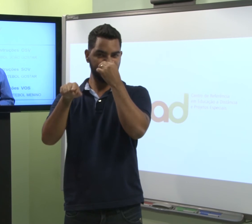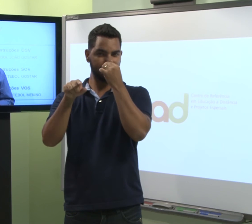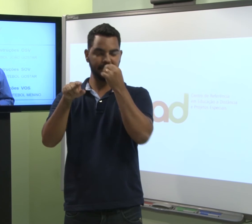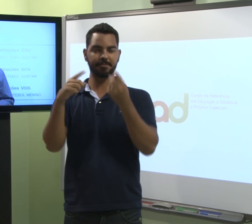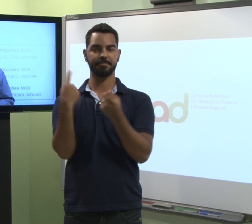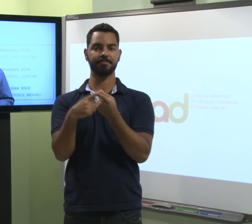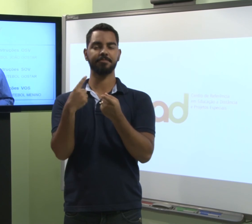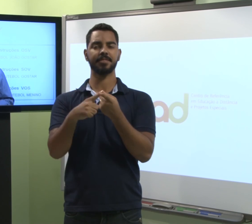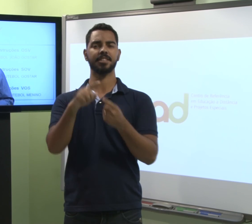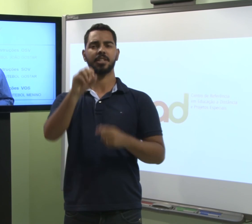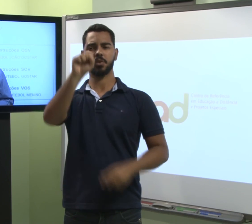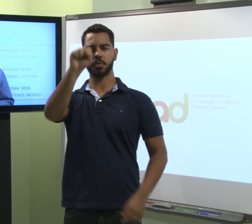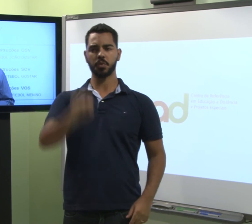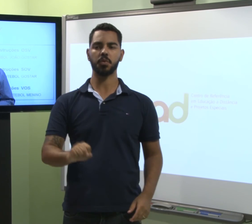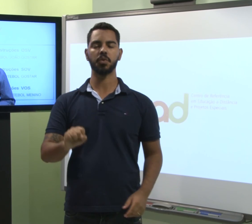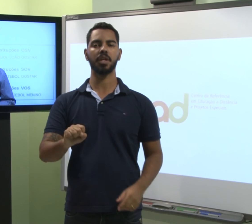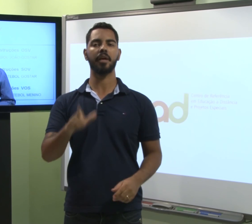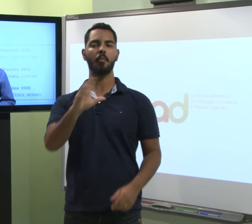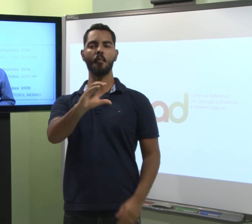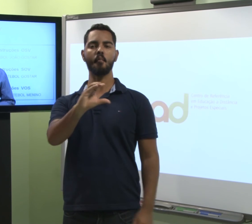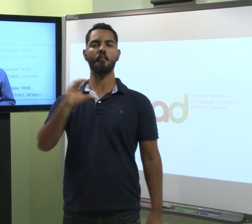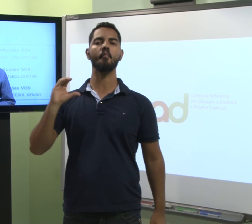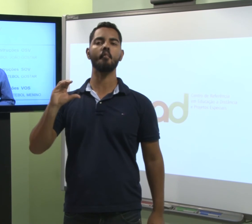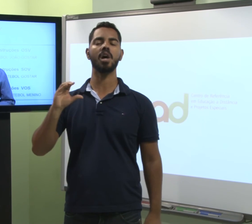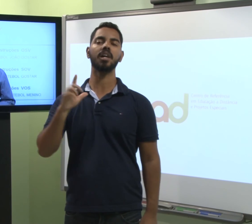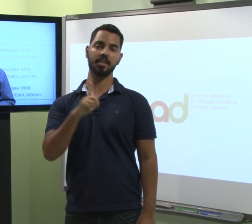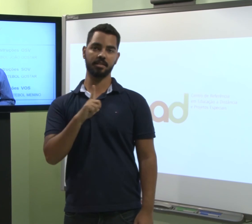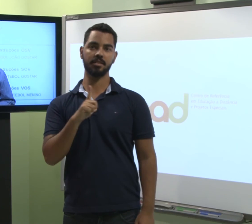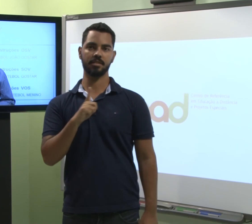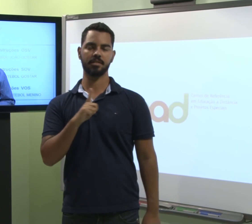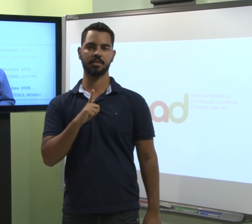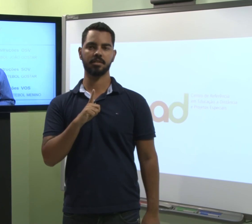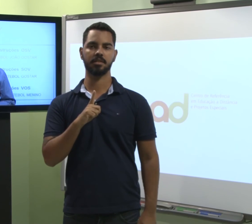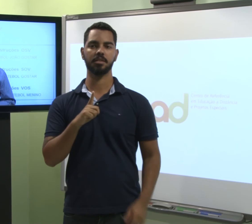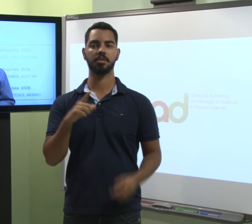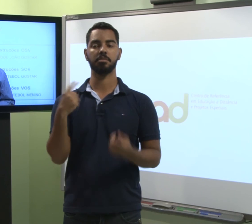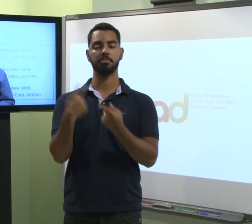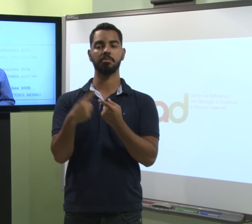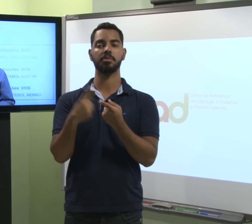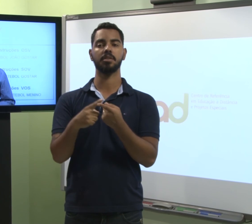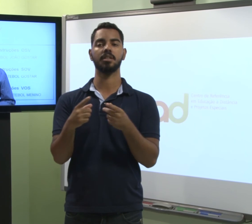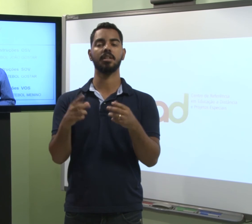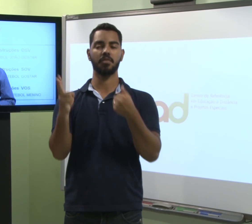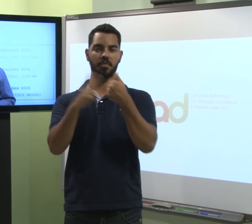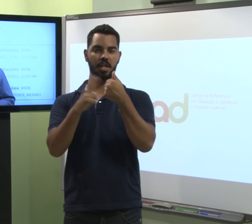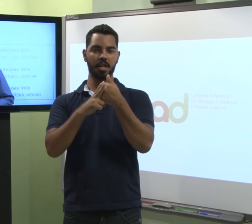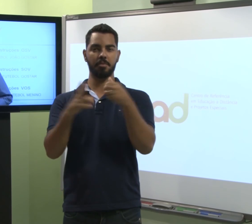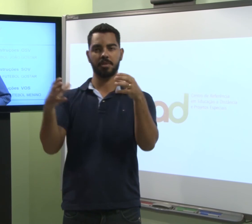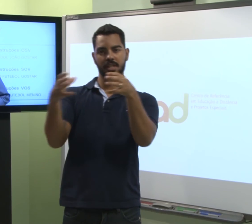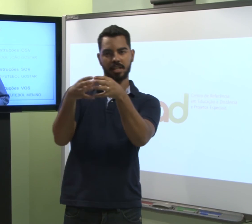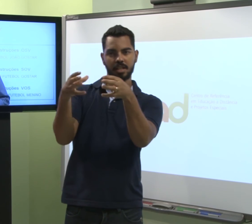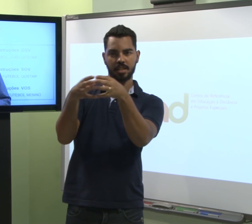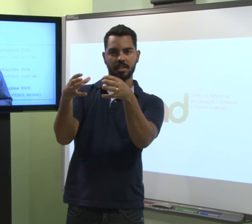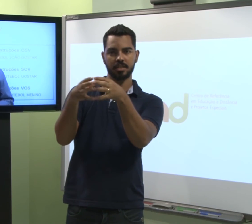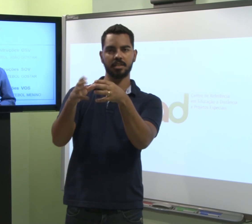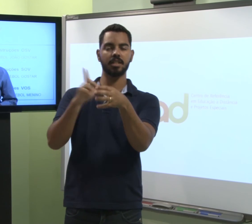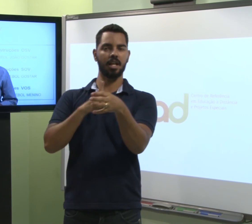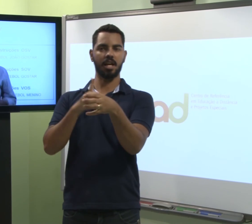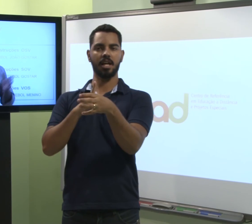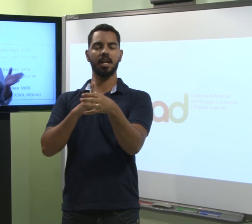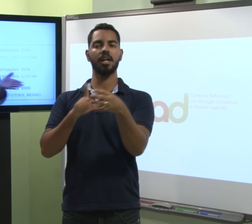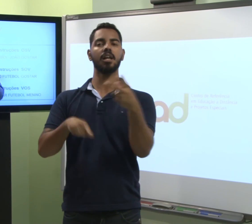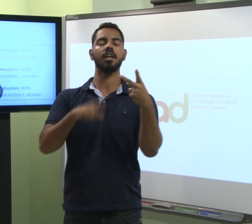algumas restrições quanto à classe dos verbos e à dependência de elementos dentro desse